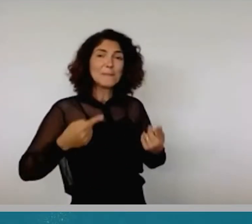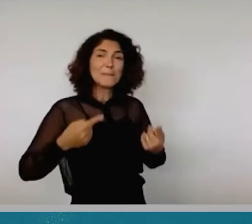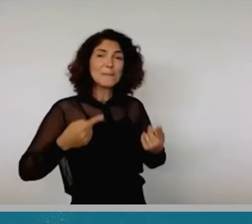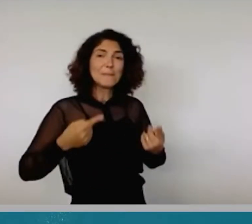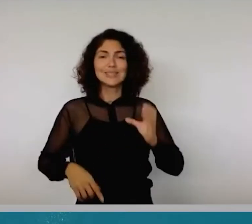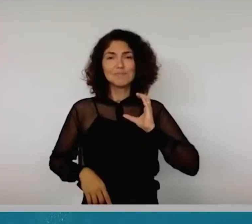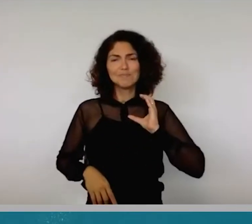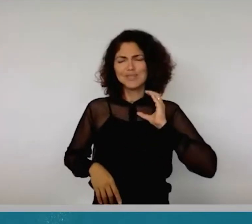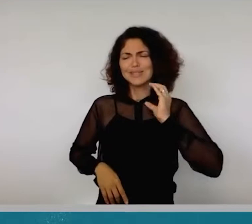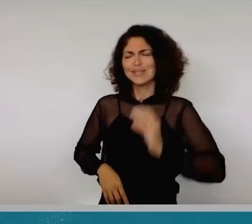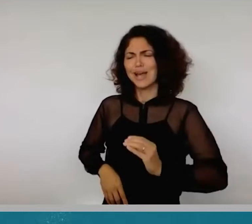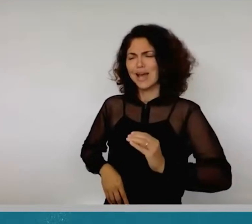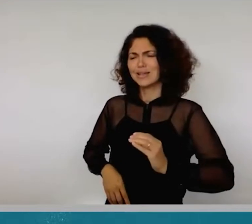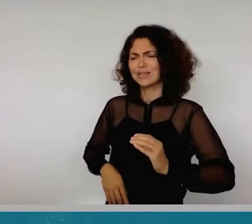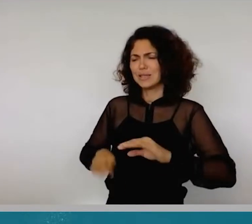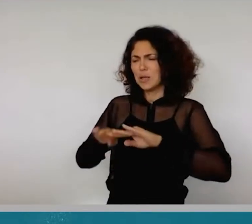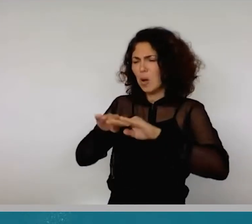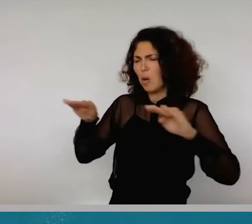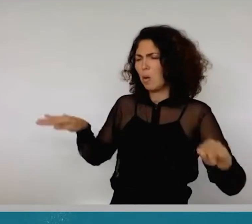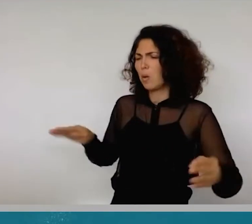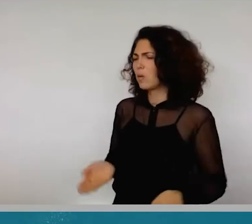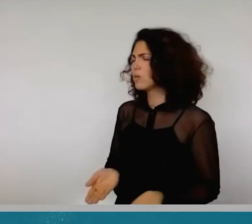agradou, irou-se,